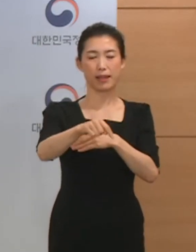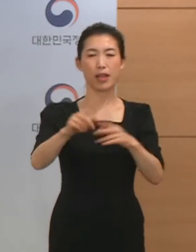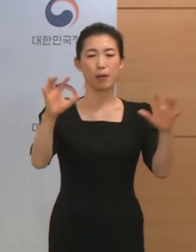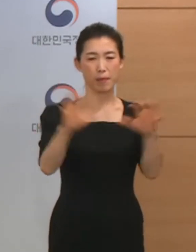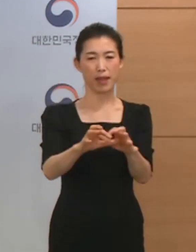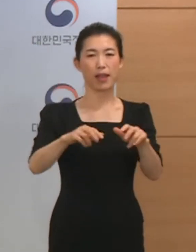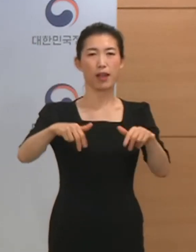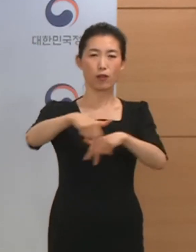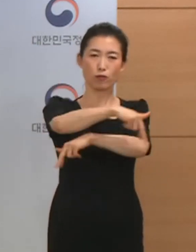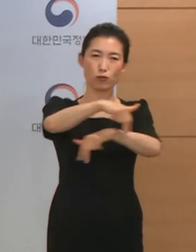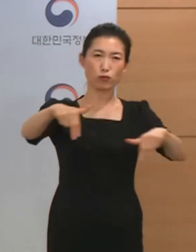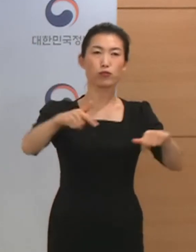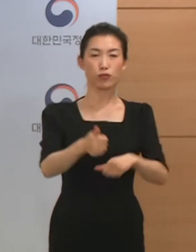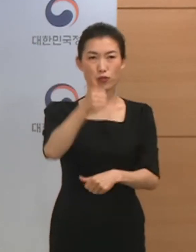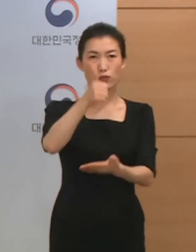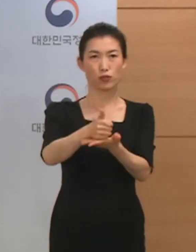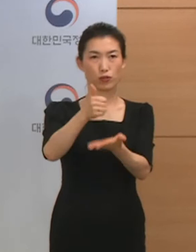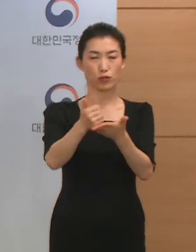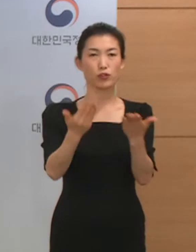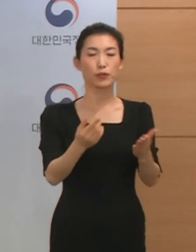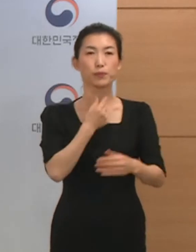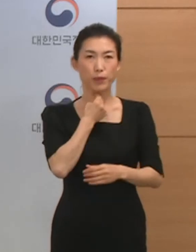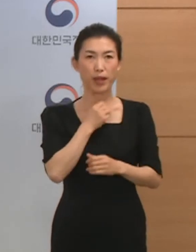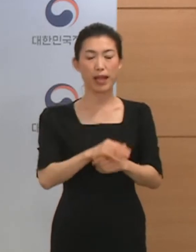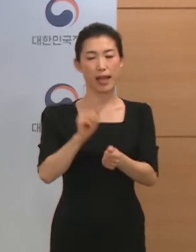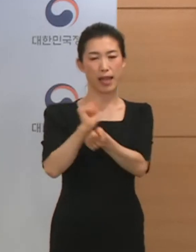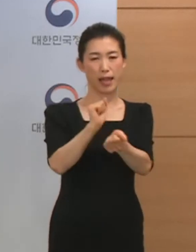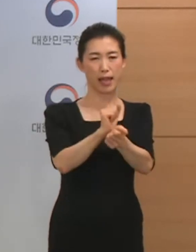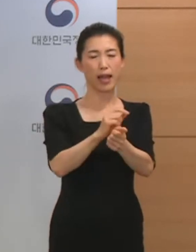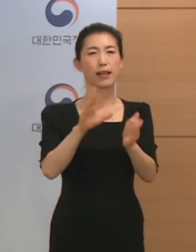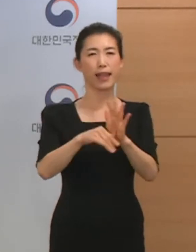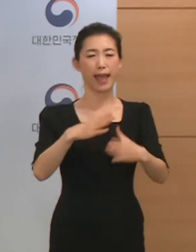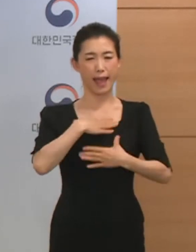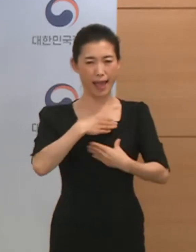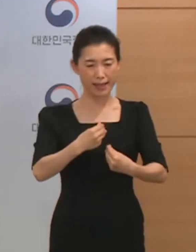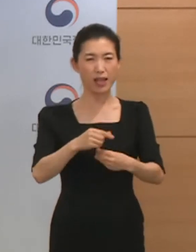주십시오. 감염 방지에 있어 훨씬 안전합니다.